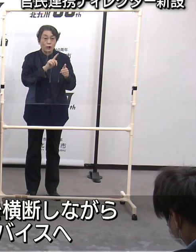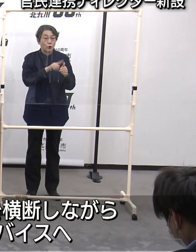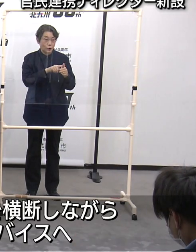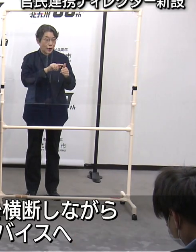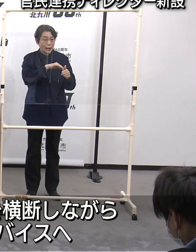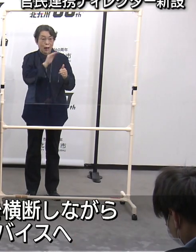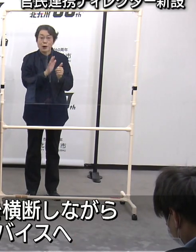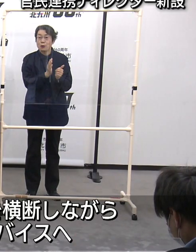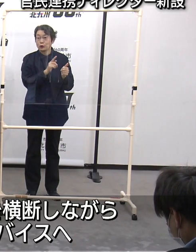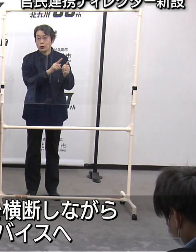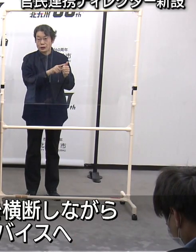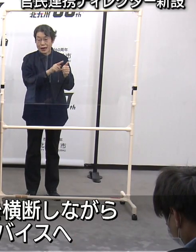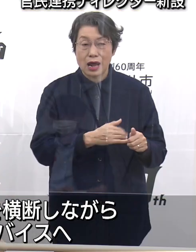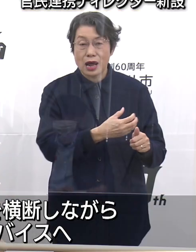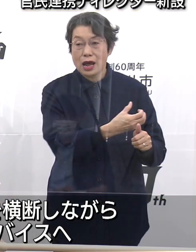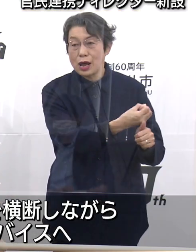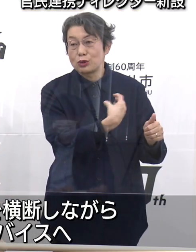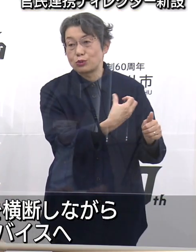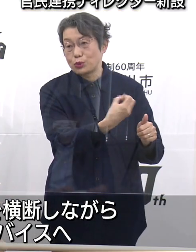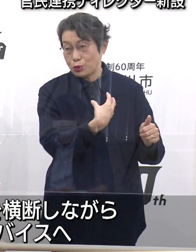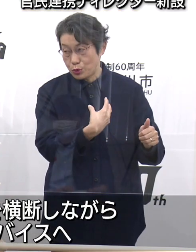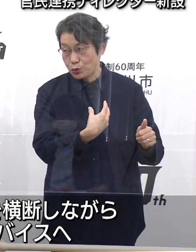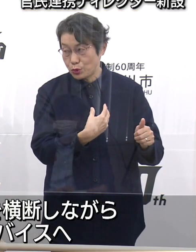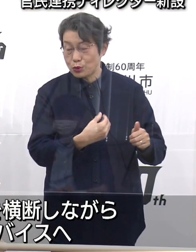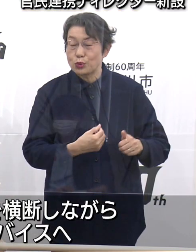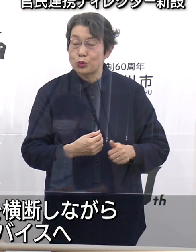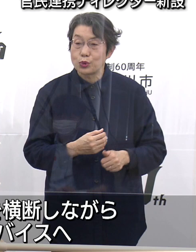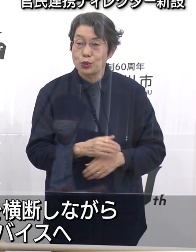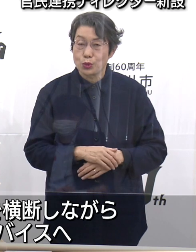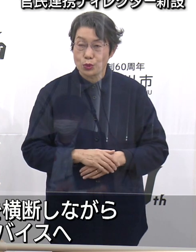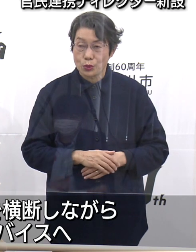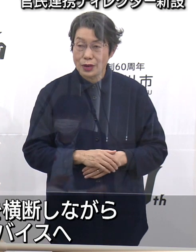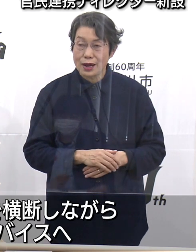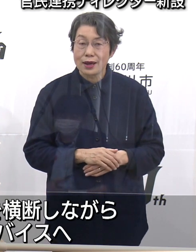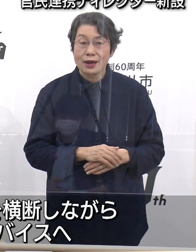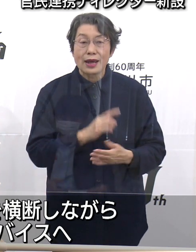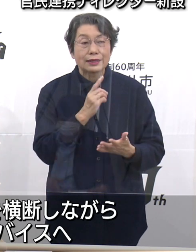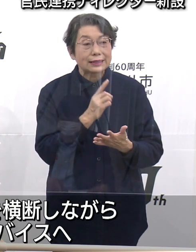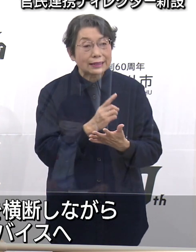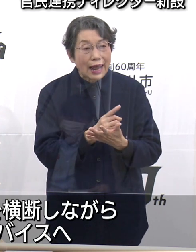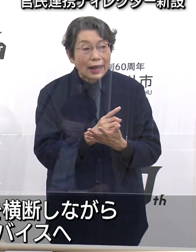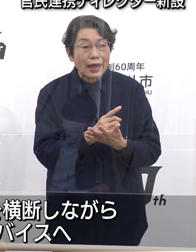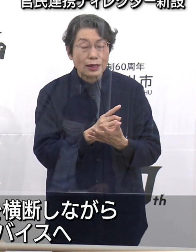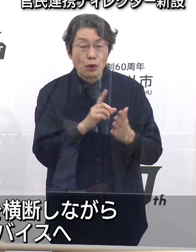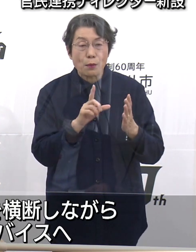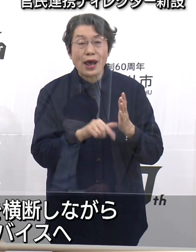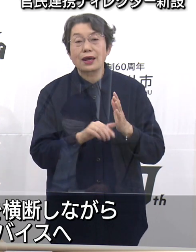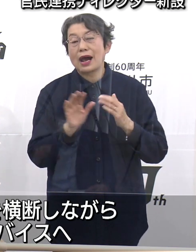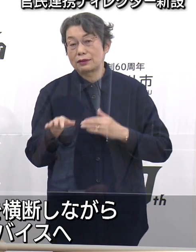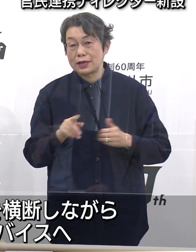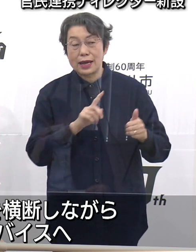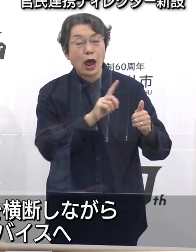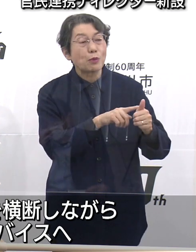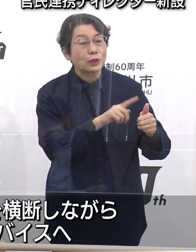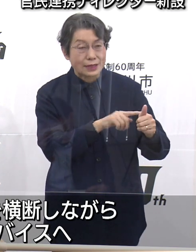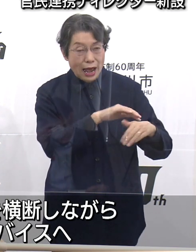とは別に各部署を横断しながら市政全般で民間視点のアドバイスに努めていくということです